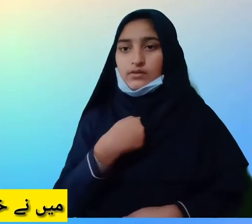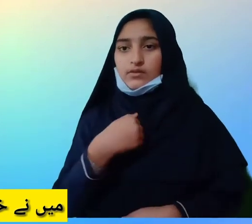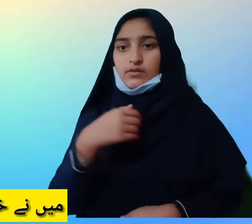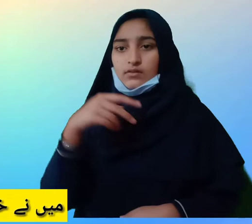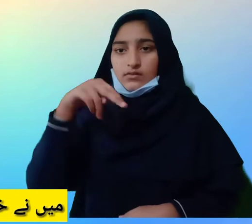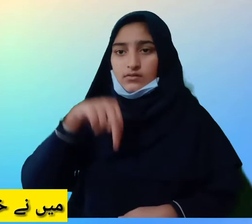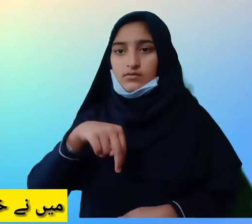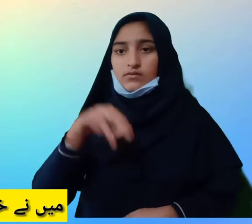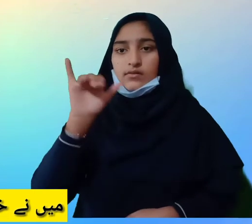मैंने